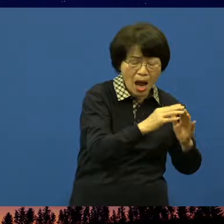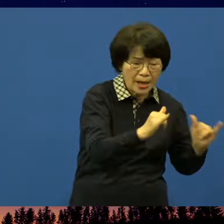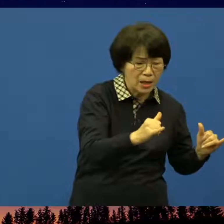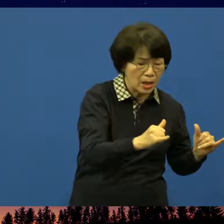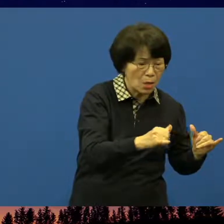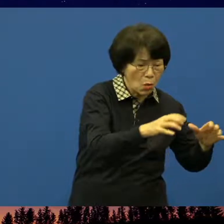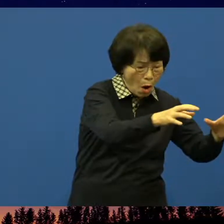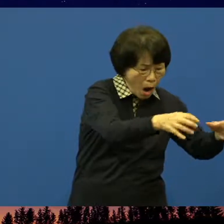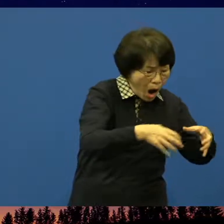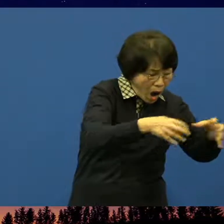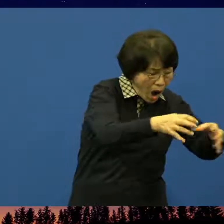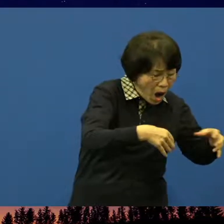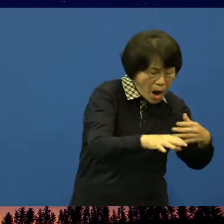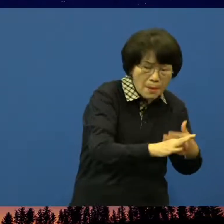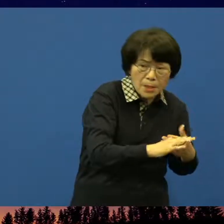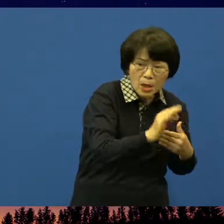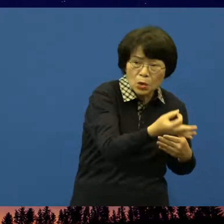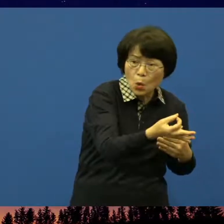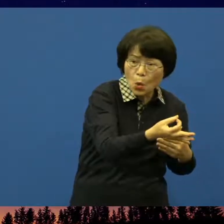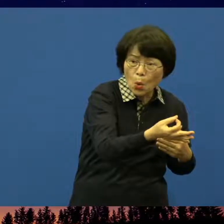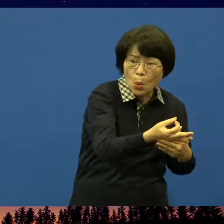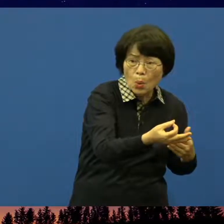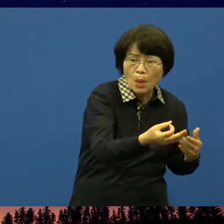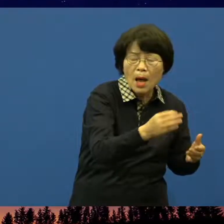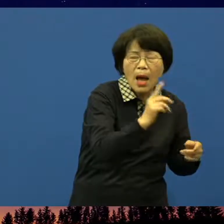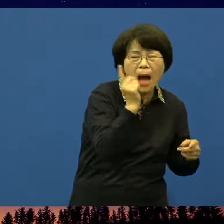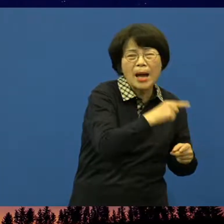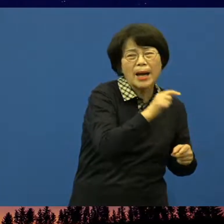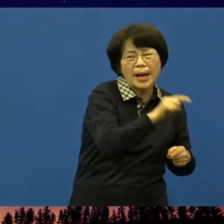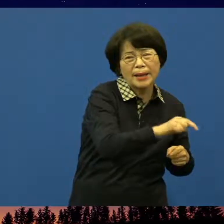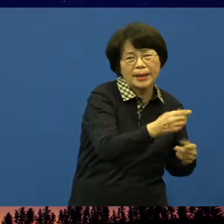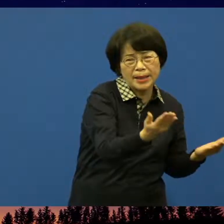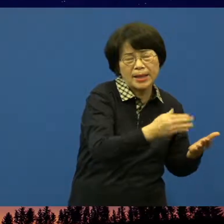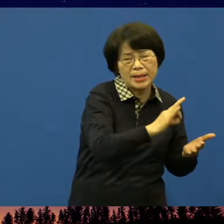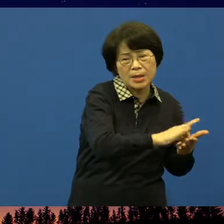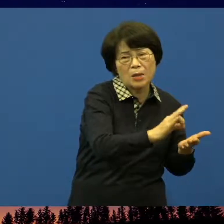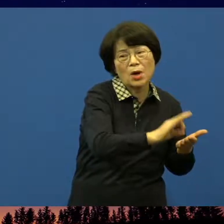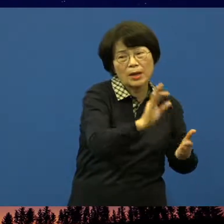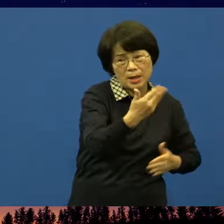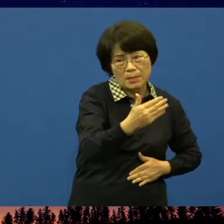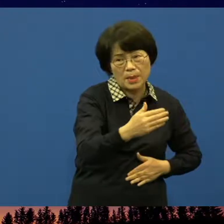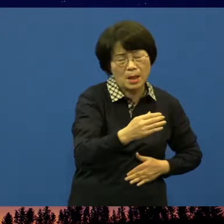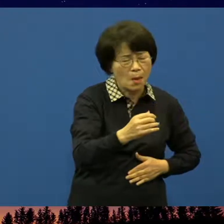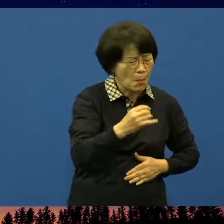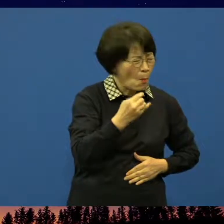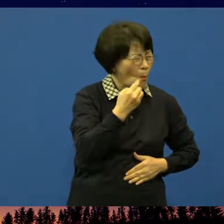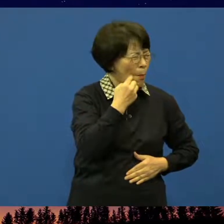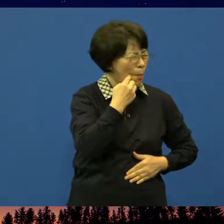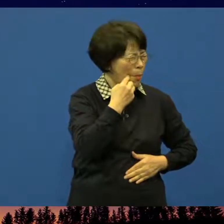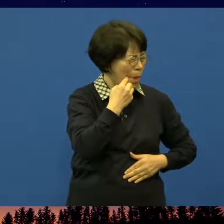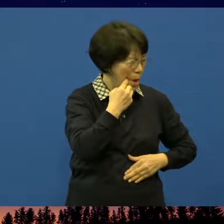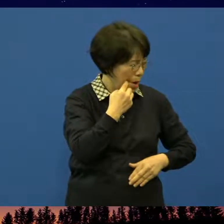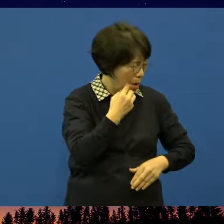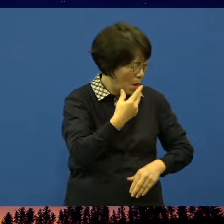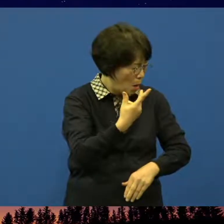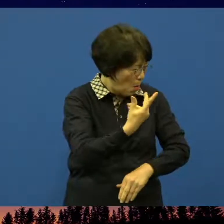끌어모으면 이 돈을 가지고 뭘 하겠어요, 여러분? 악한 일에 쓰는 거잖아요. 마약을 수입하는 데 쓰고 막